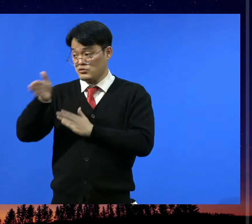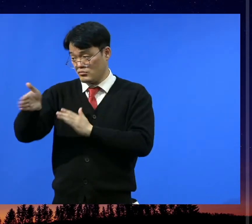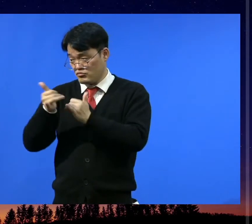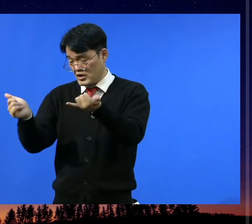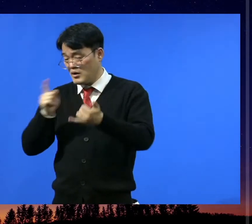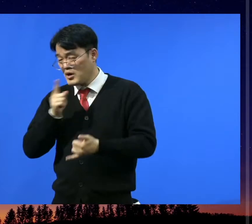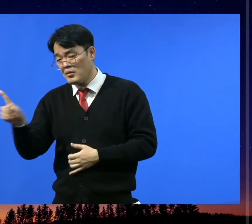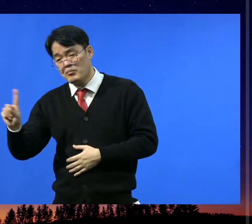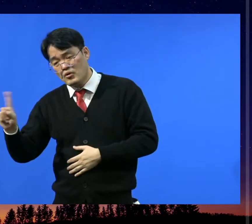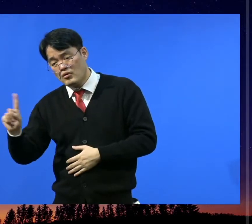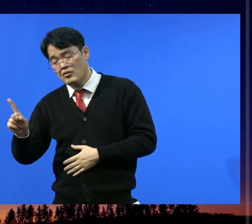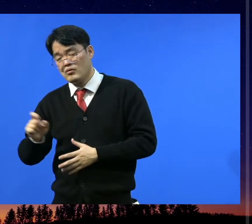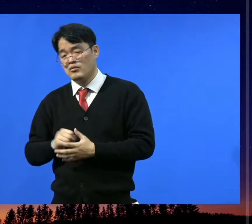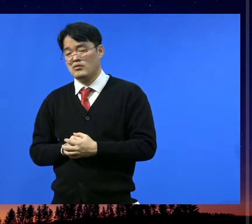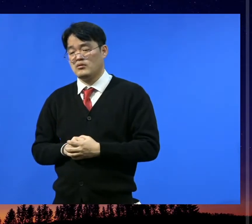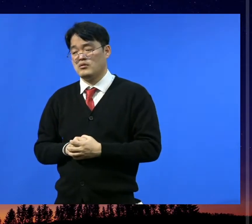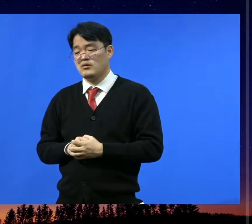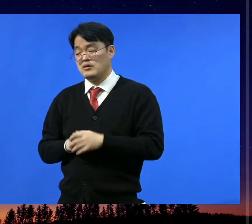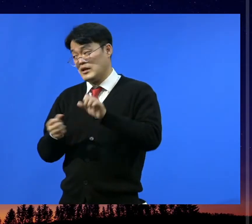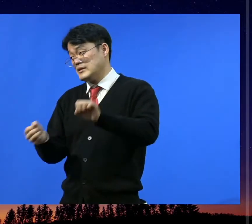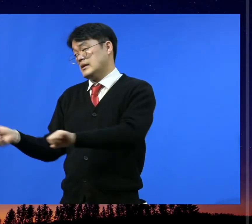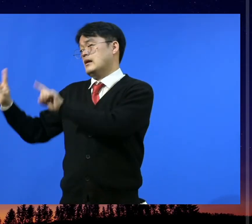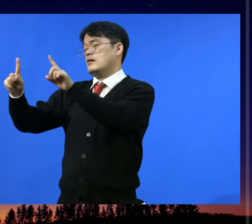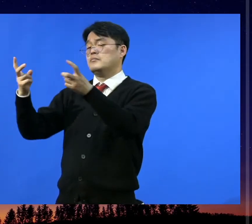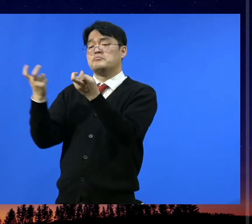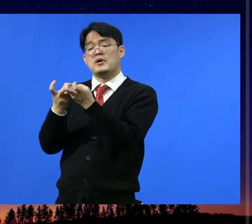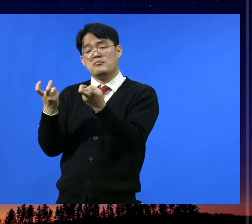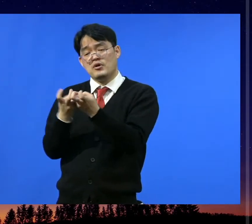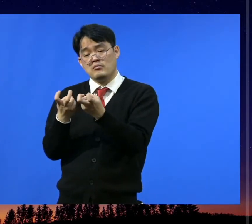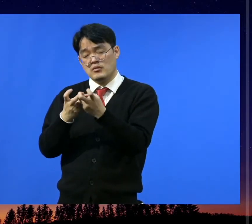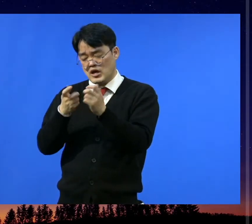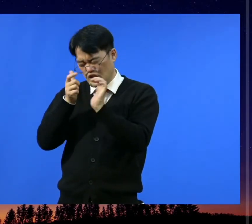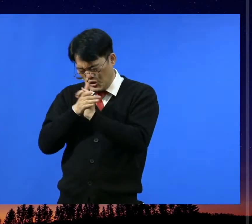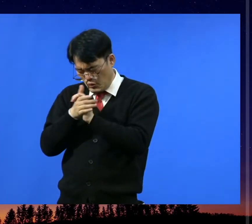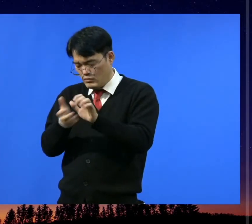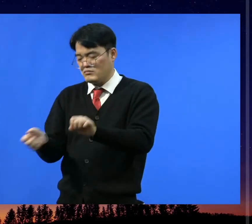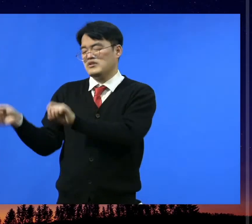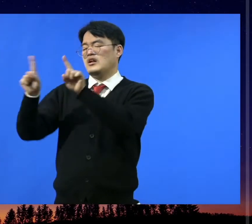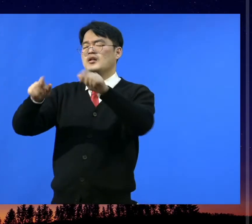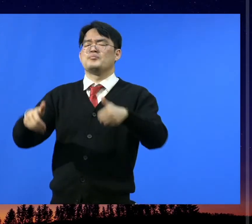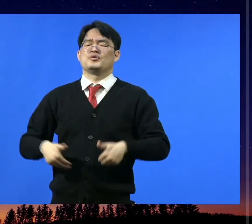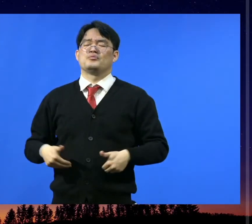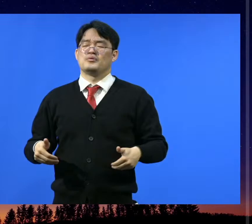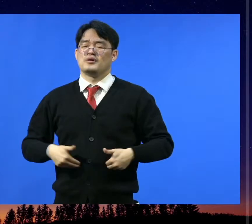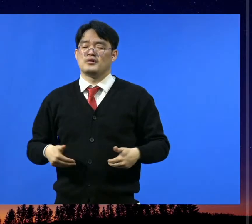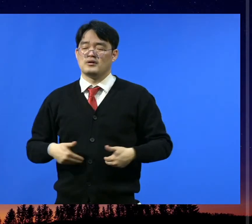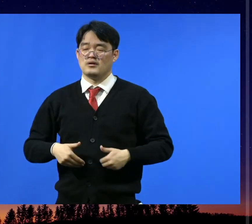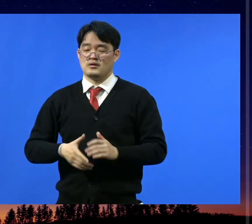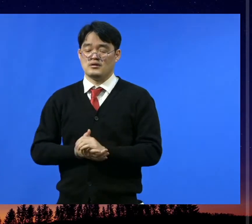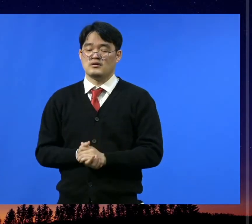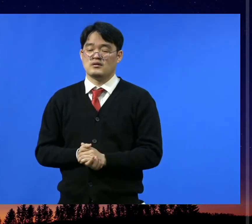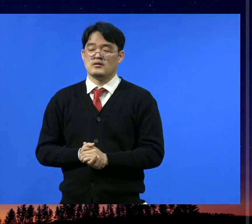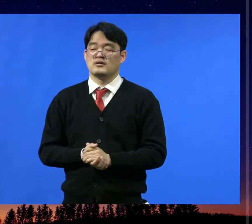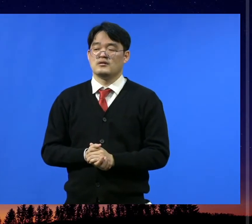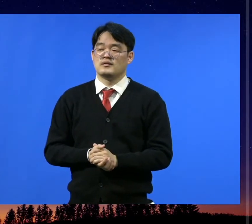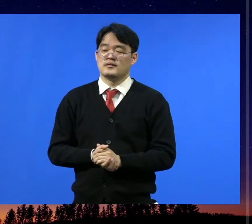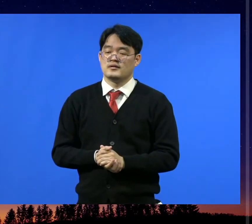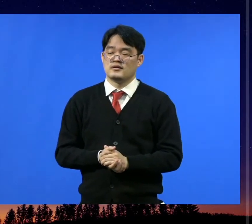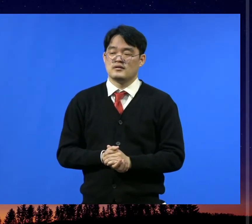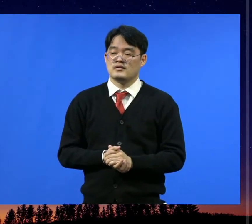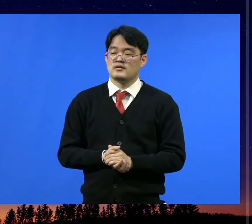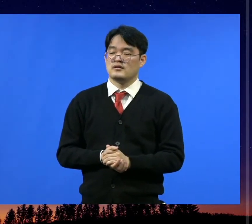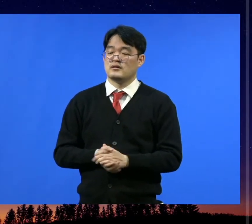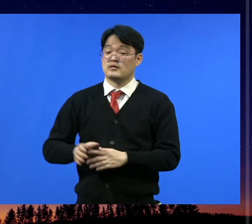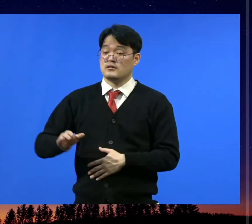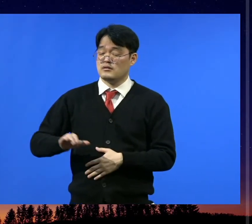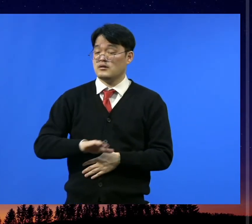얘기하는데 딴 거 없습니다. 살아나는 비결은 기도가 살아나야 돼요. 다 하나밖에 없어요, 여러분. 그러니까 오늘